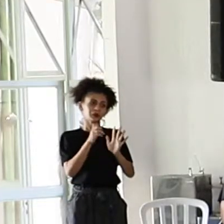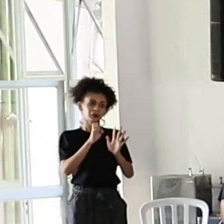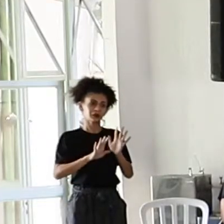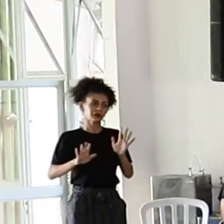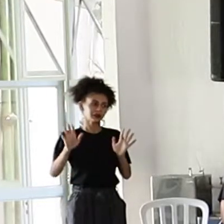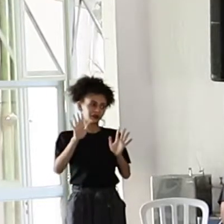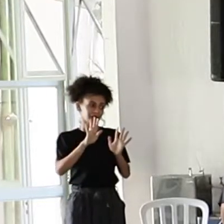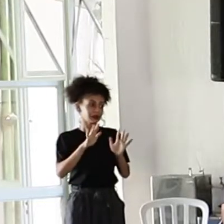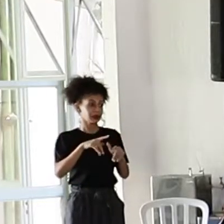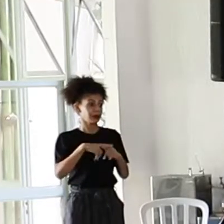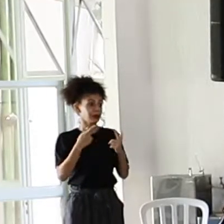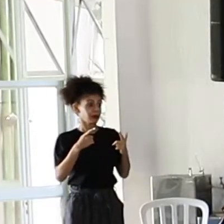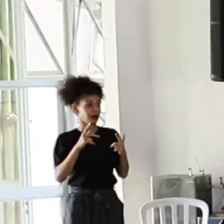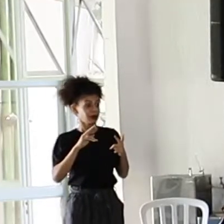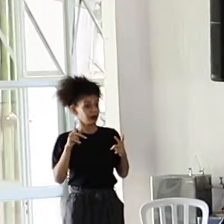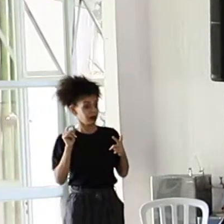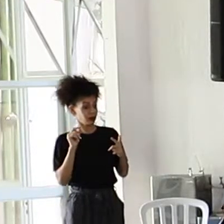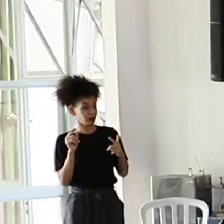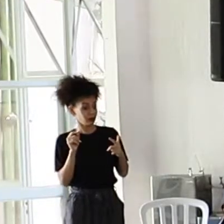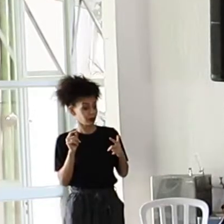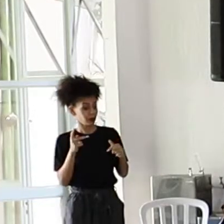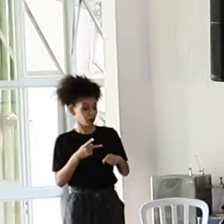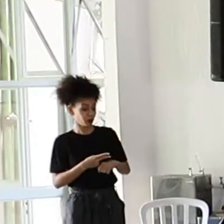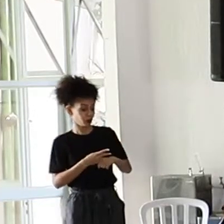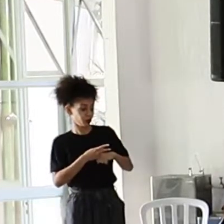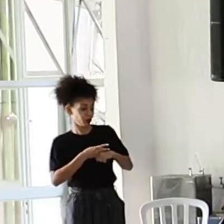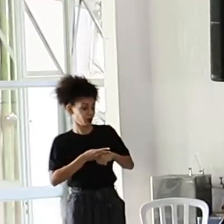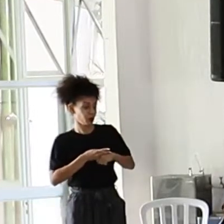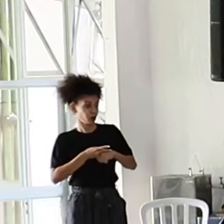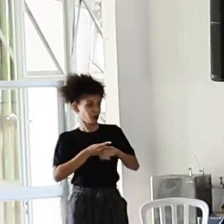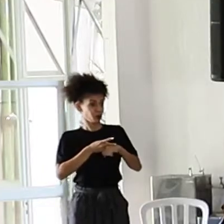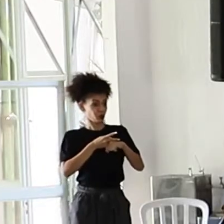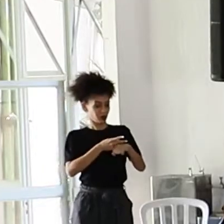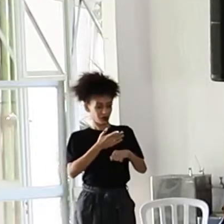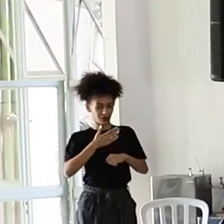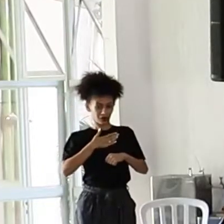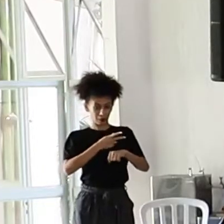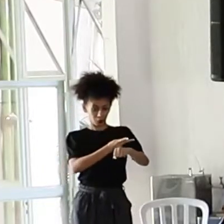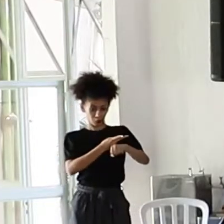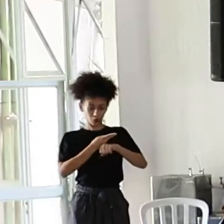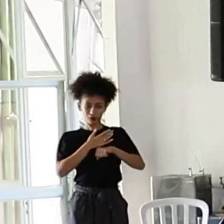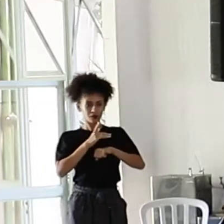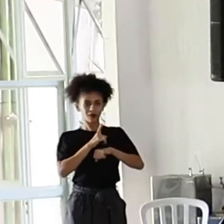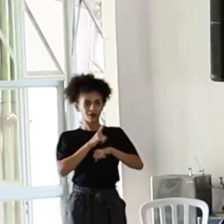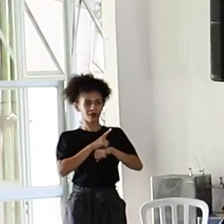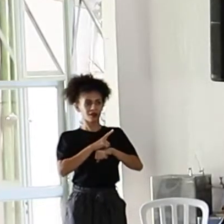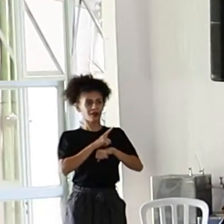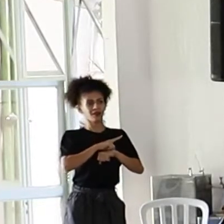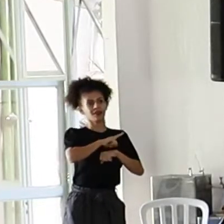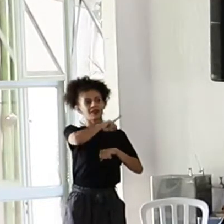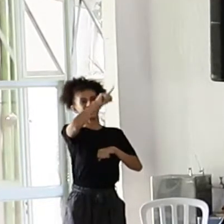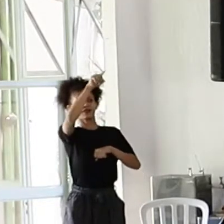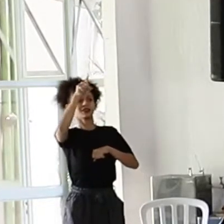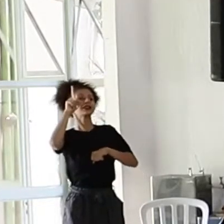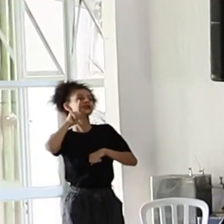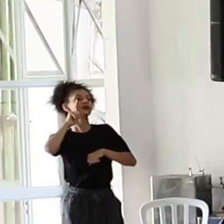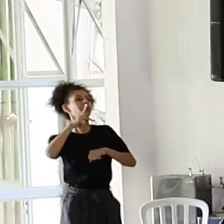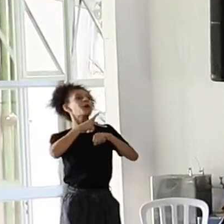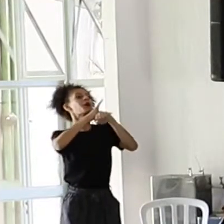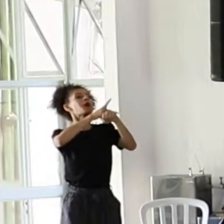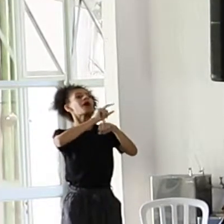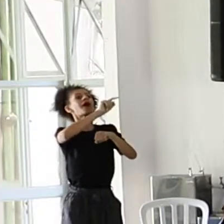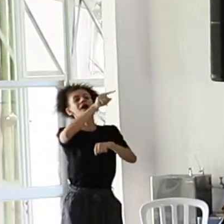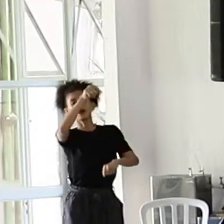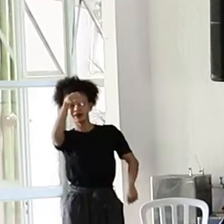aí no Brasil só que ao invés de procurarem a gente aqui eles vão aos Estados Unidos para